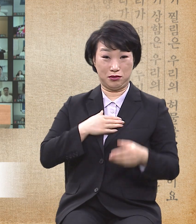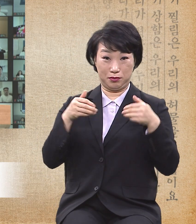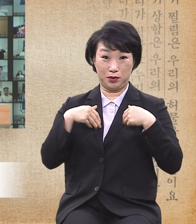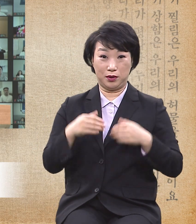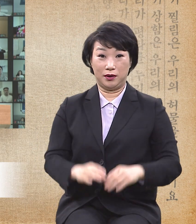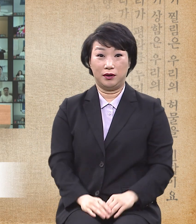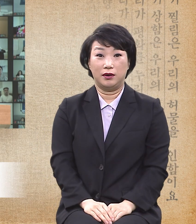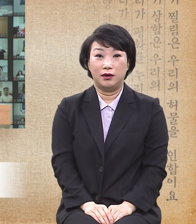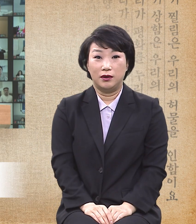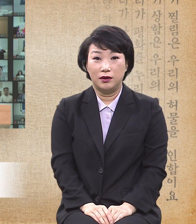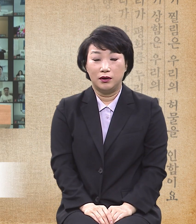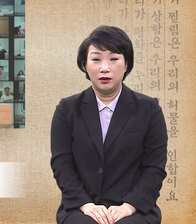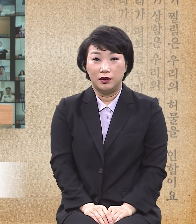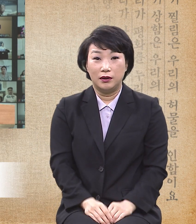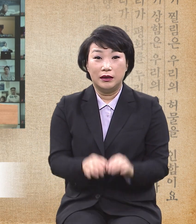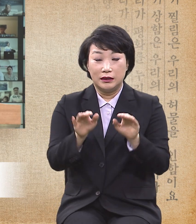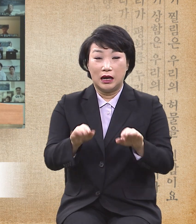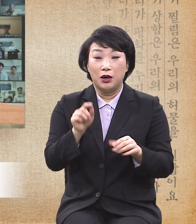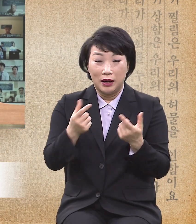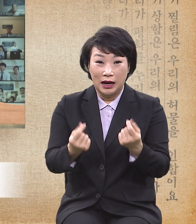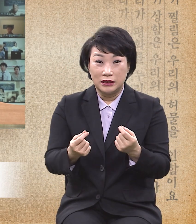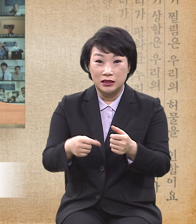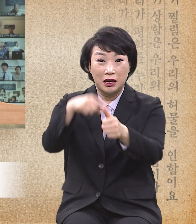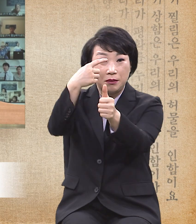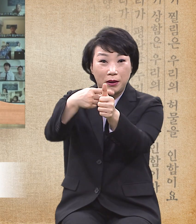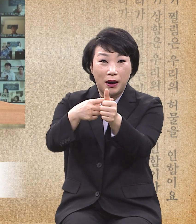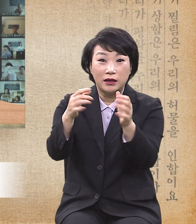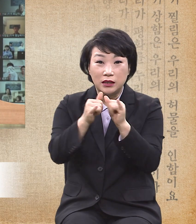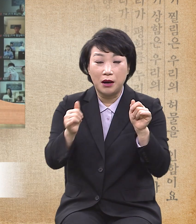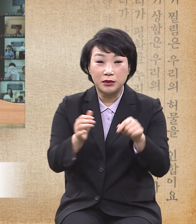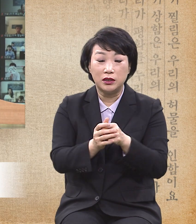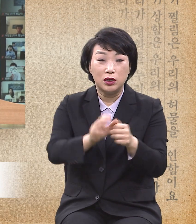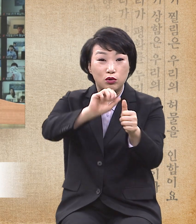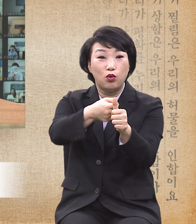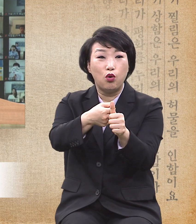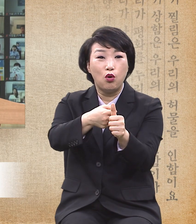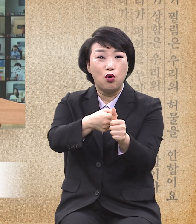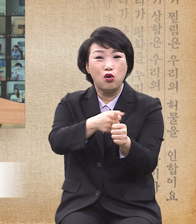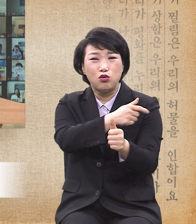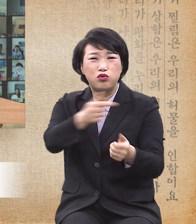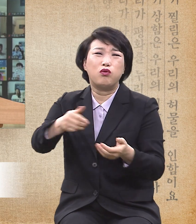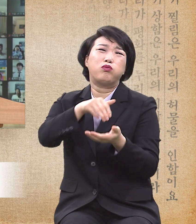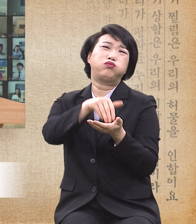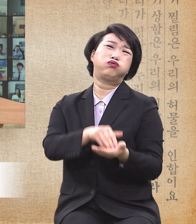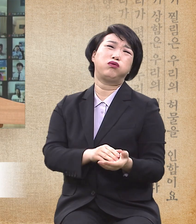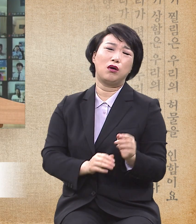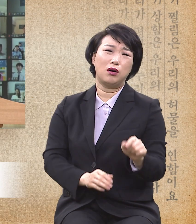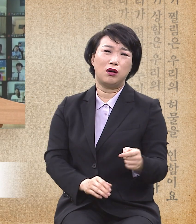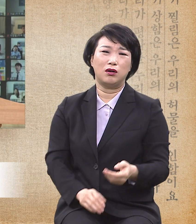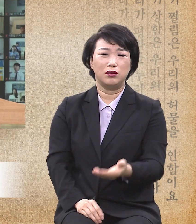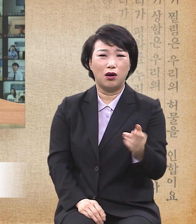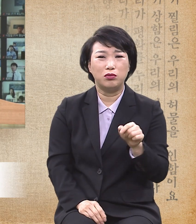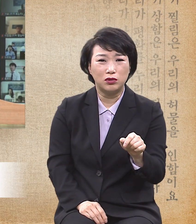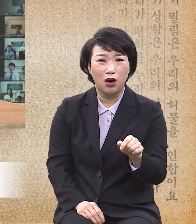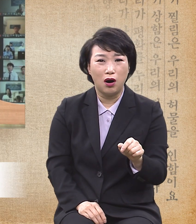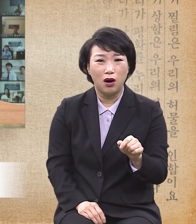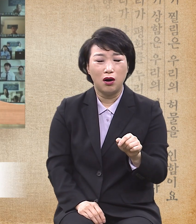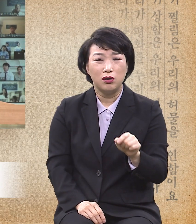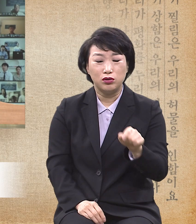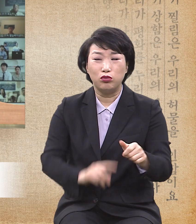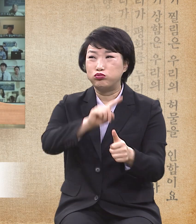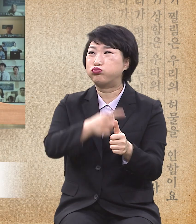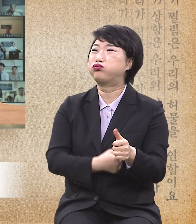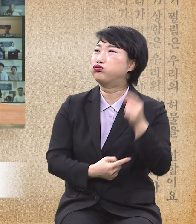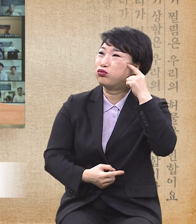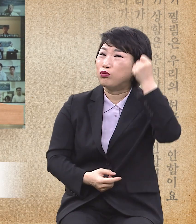됩니다. 자, 이렇게 비방하는 자가 받을 형벌이 얼마나 크냐. 근데 그것이 당연한 줄